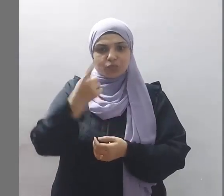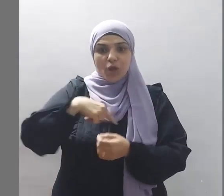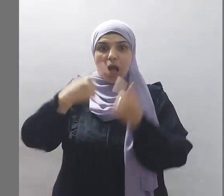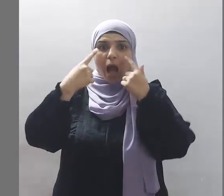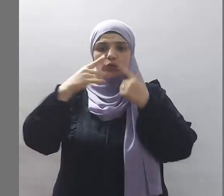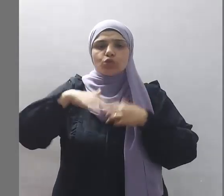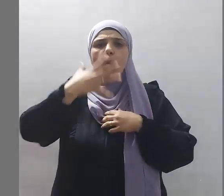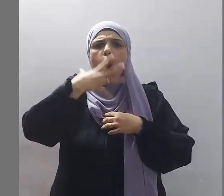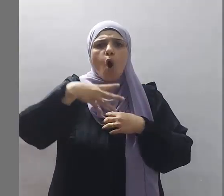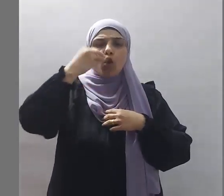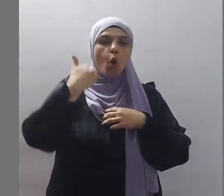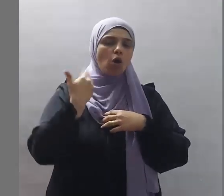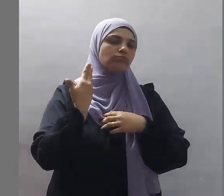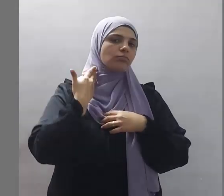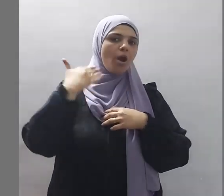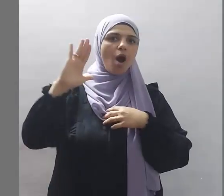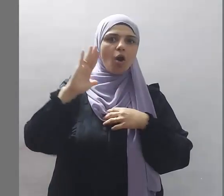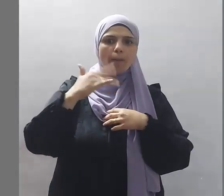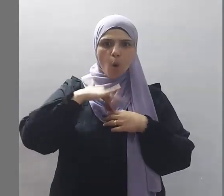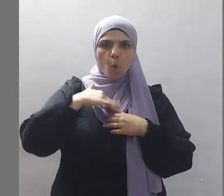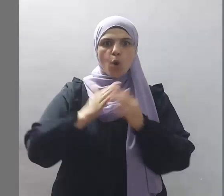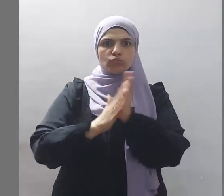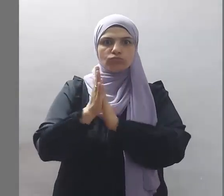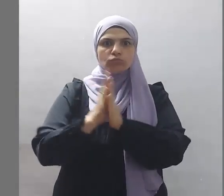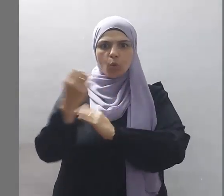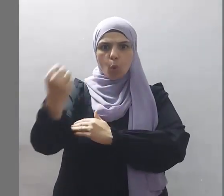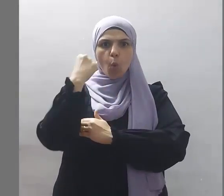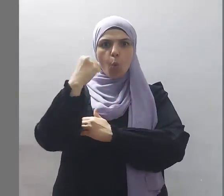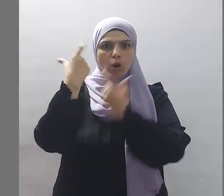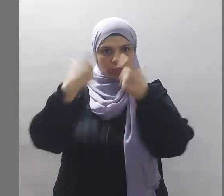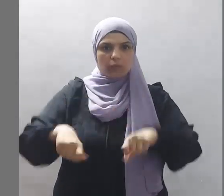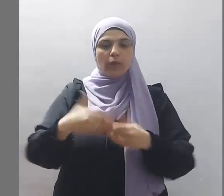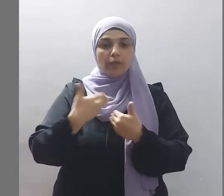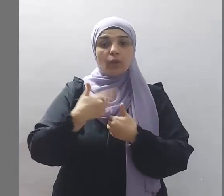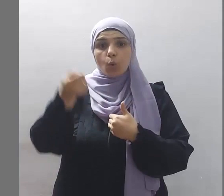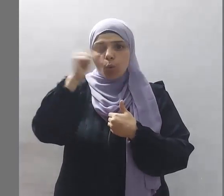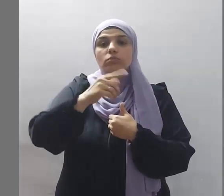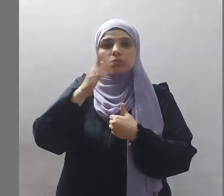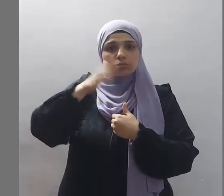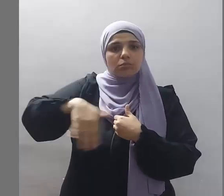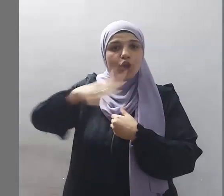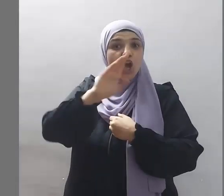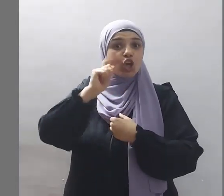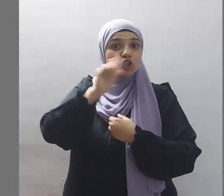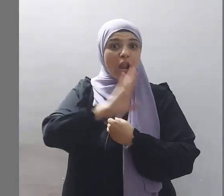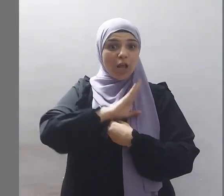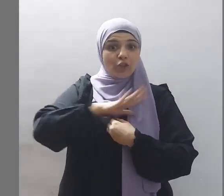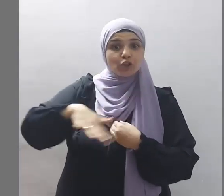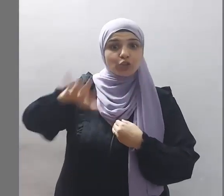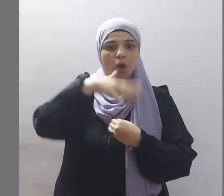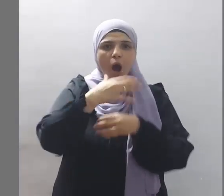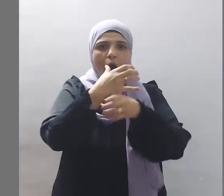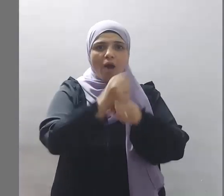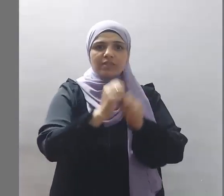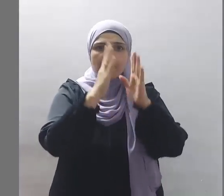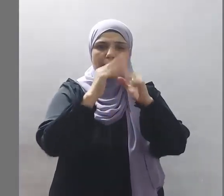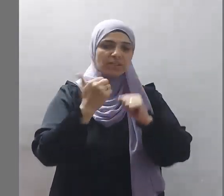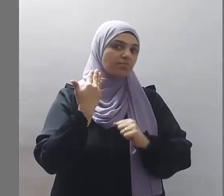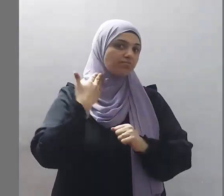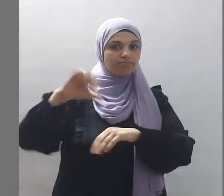روح الكرامة والمروءة والعزة والشهامة، واستطاعوا أن يحفظوا لمصر مكانتها وهيبتها.